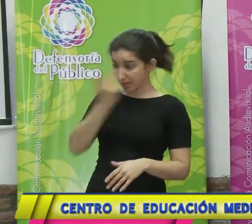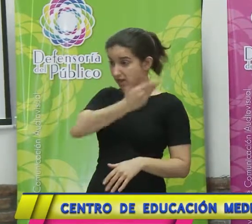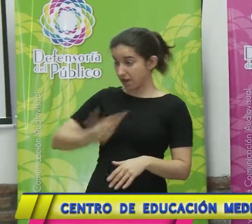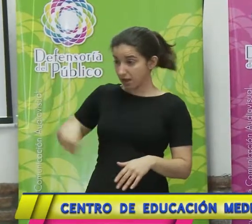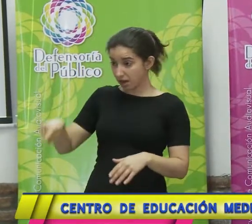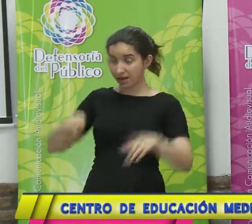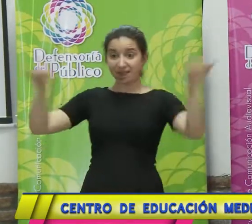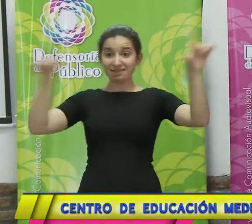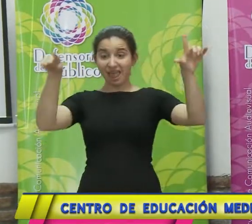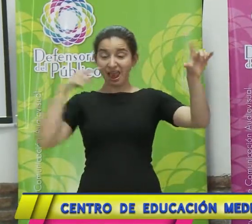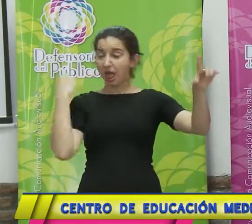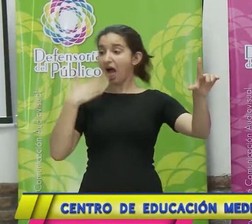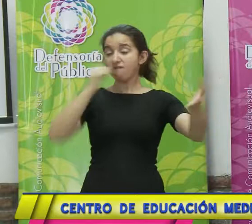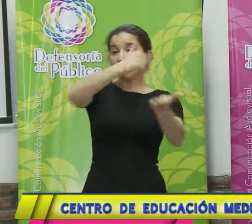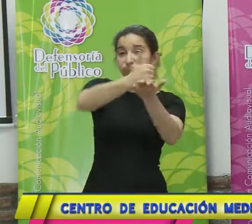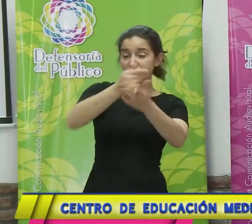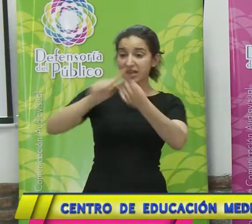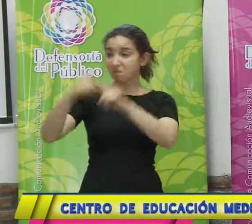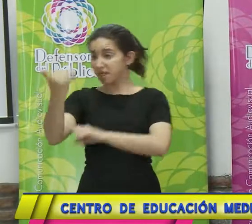Cadena Nacional